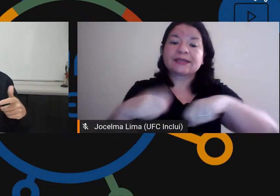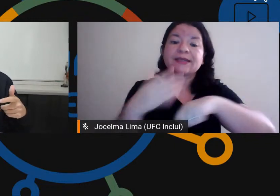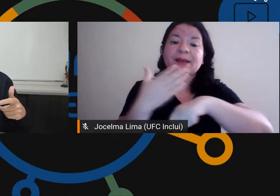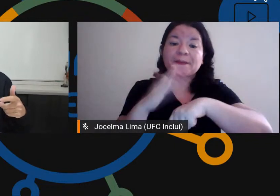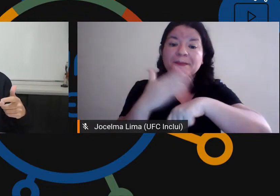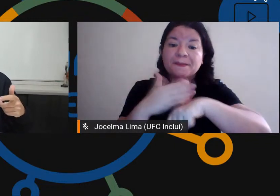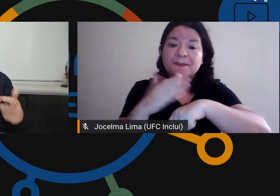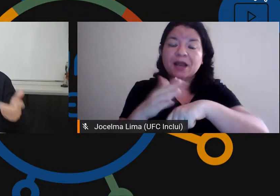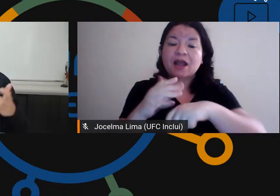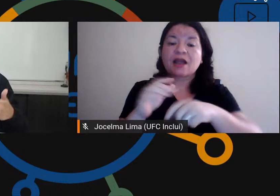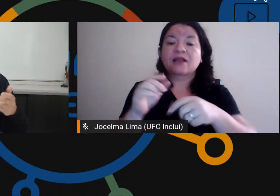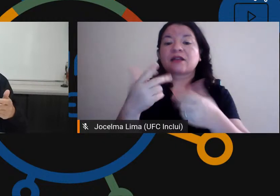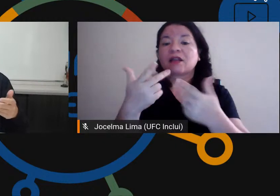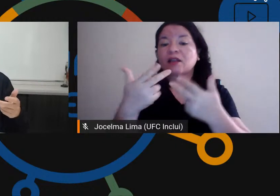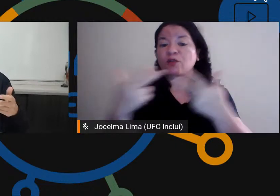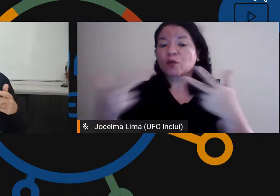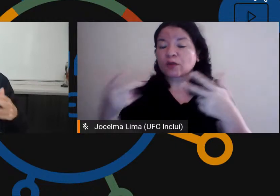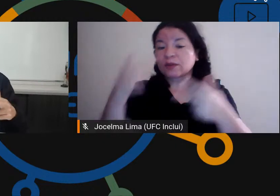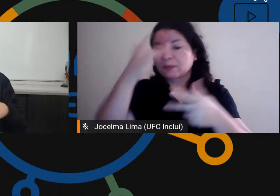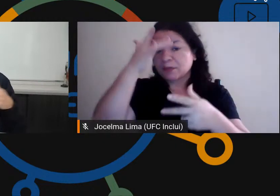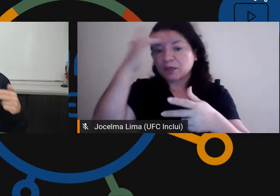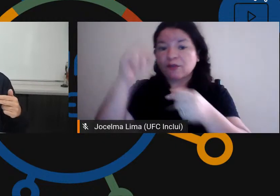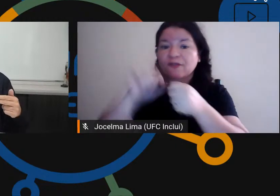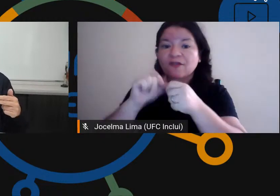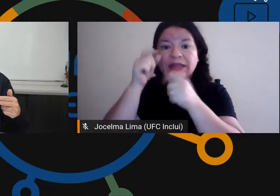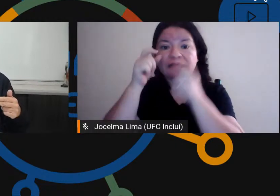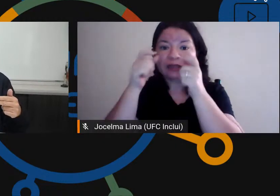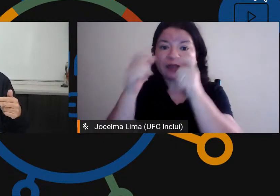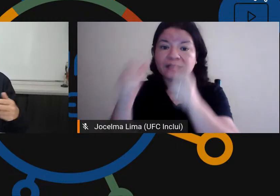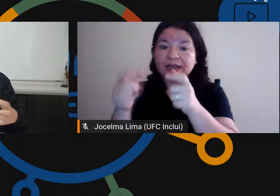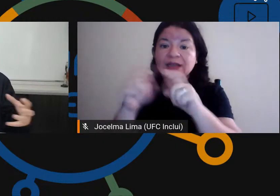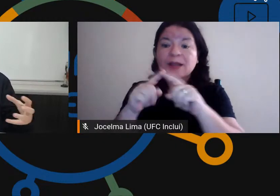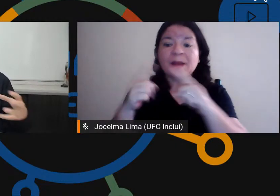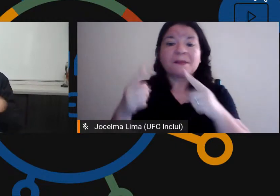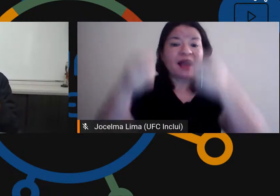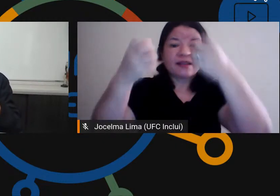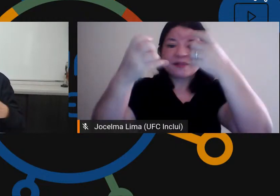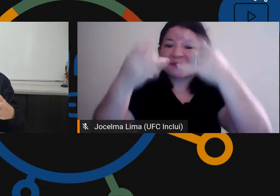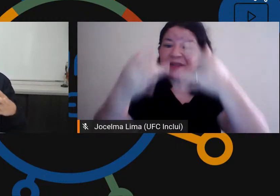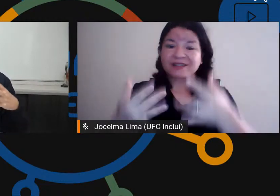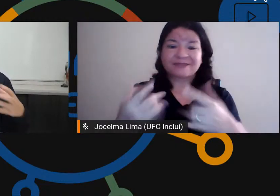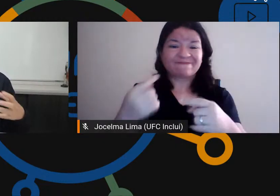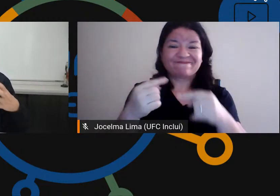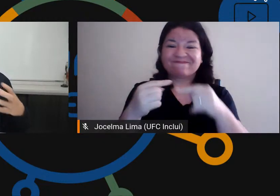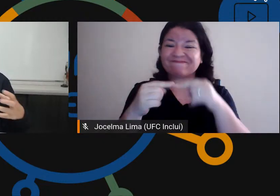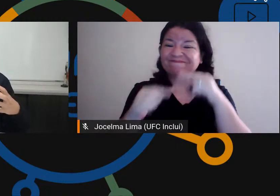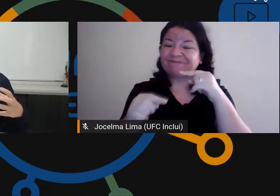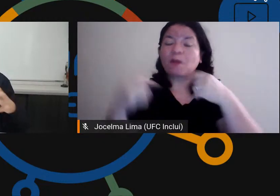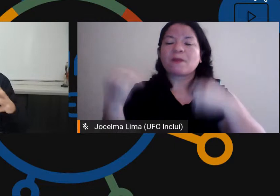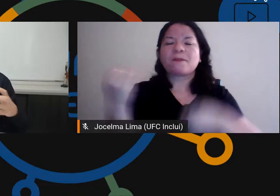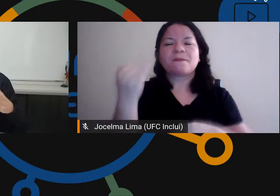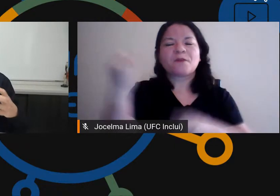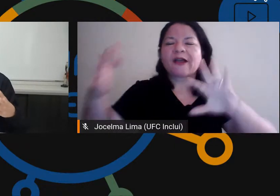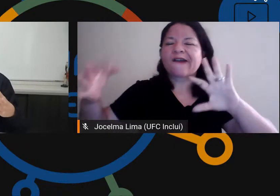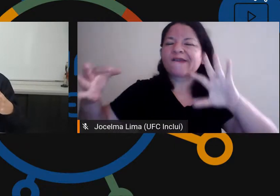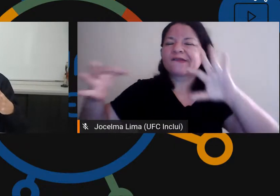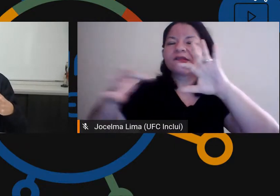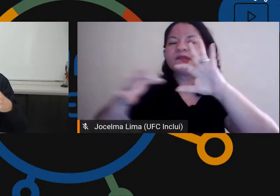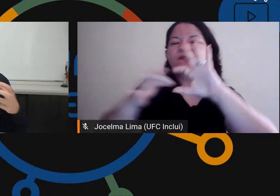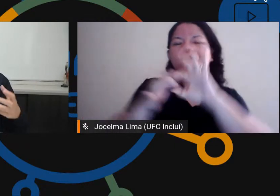coisas interessantes, mas que as explicações que eles dão são equivocadas. Então, esse casamento é fundamental para entender o que